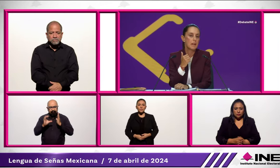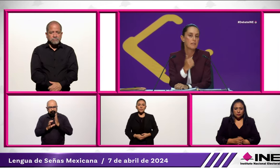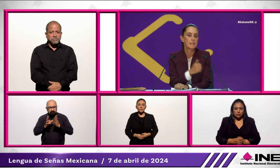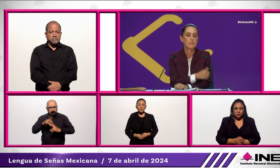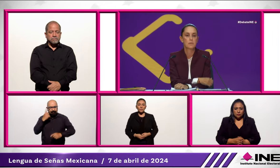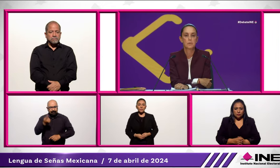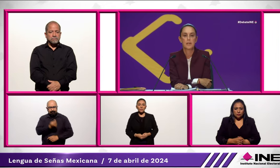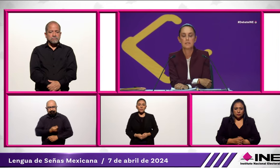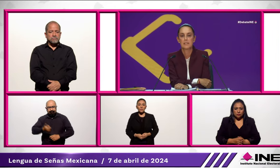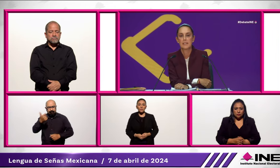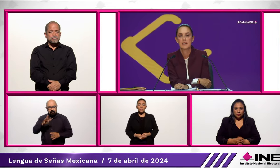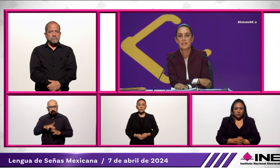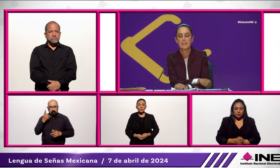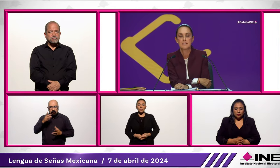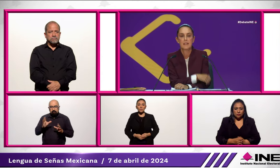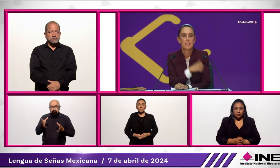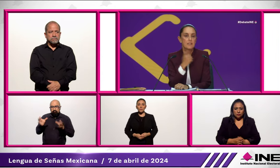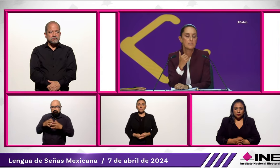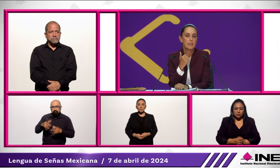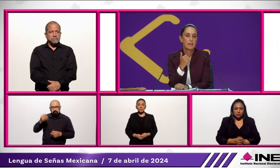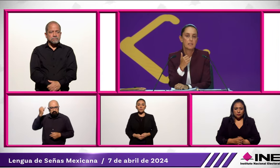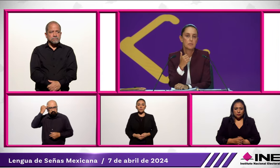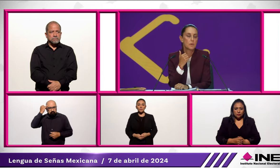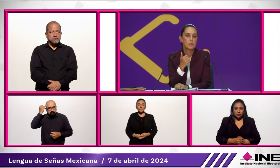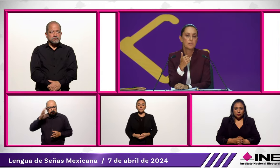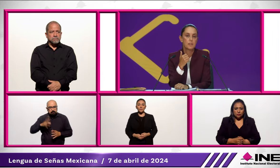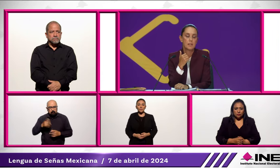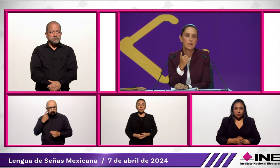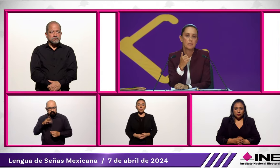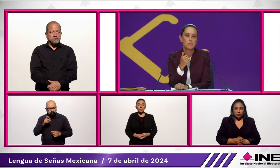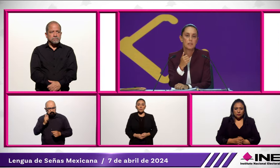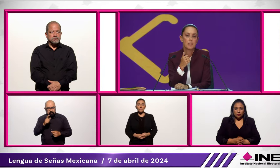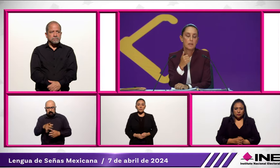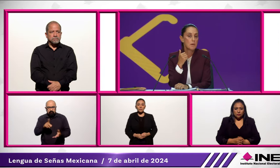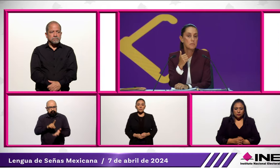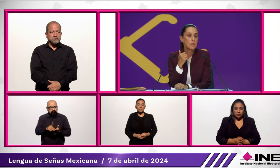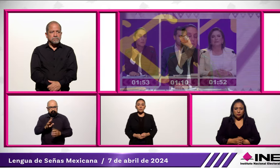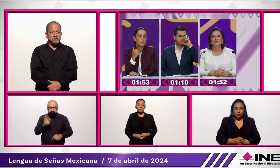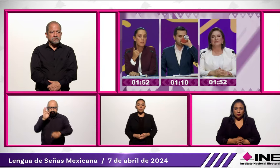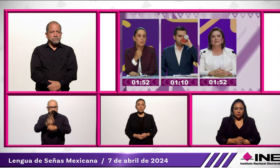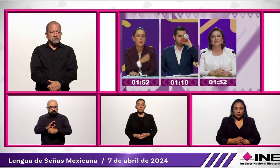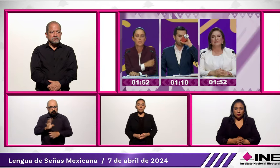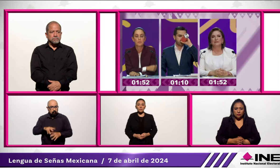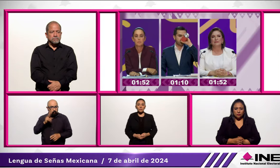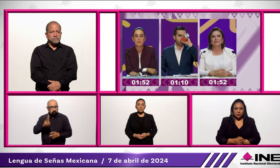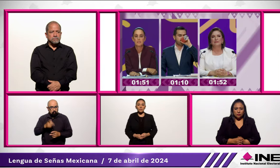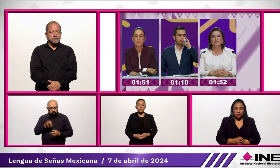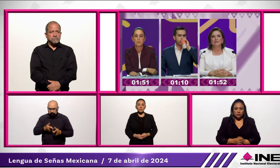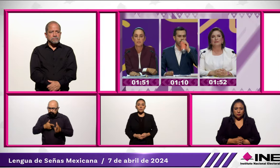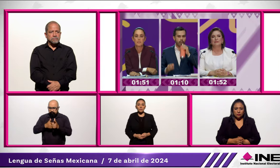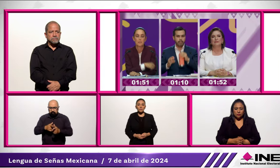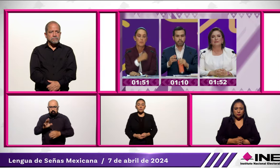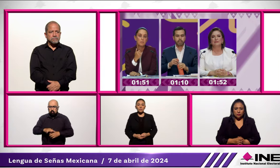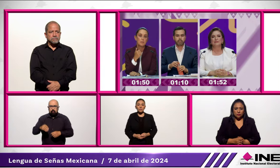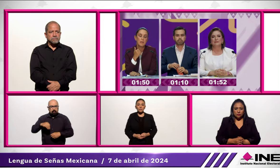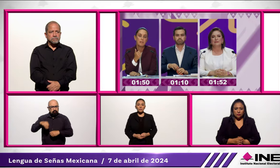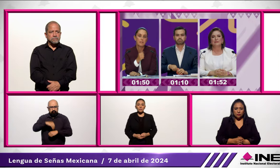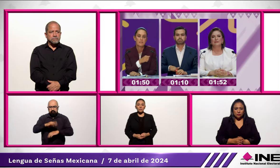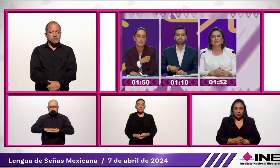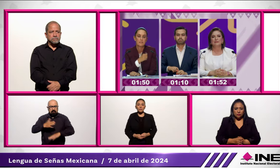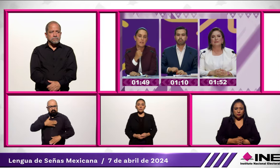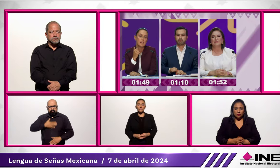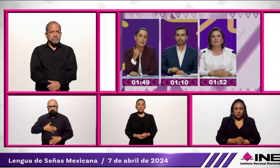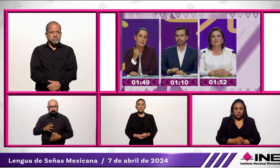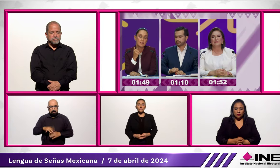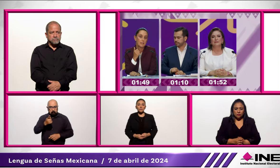por primera vez las comunidades indígenas sean sujetos de derecho. Y vamos a continuar con los planes de justicia. Por primera